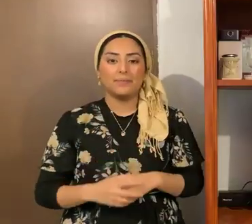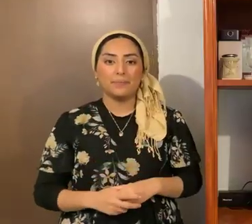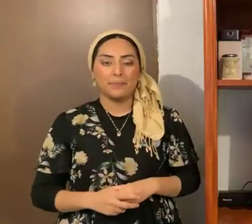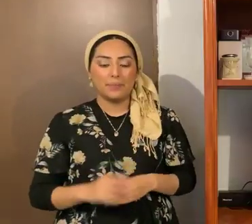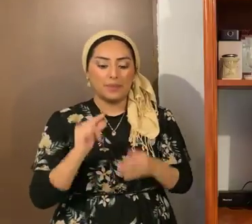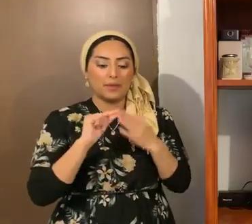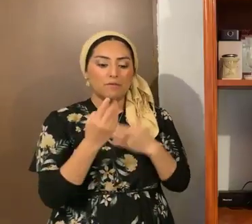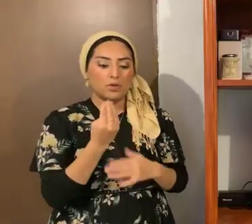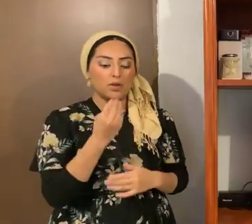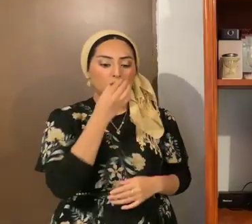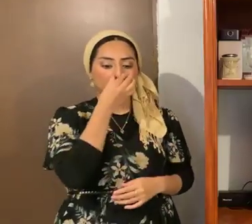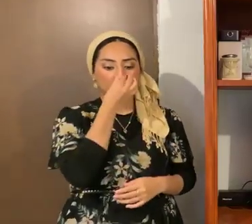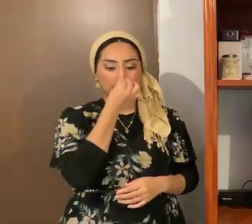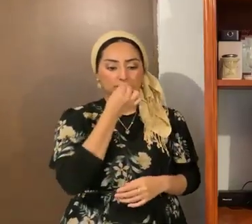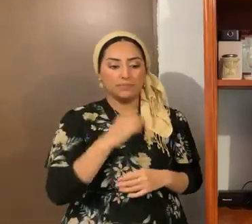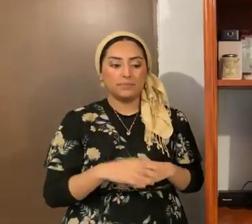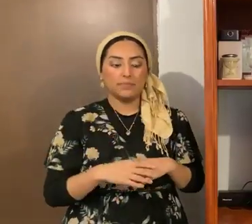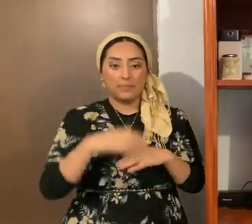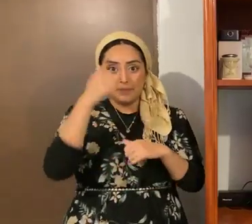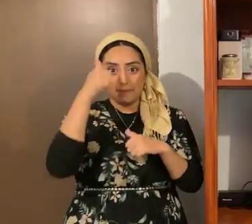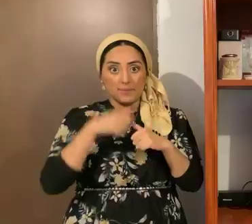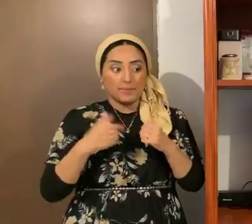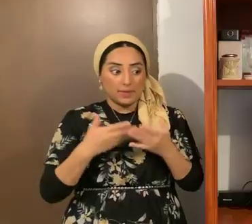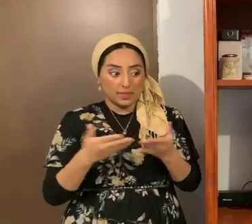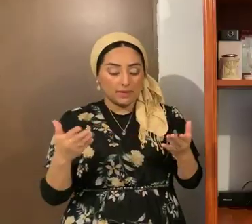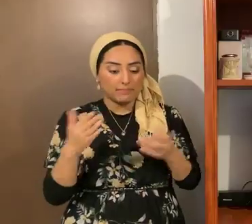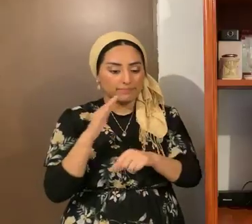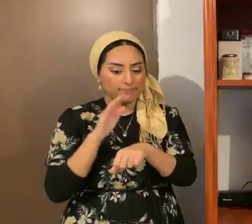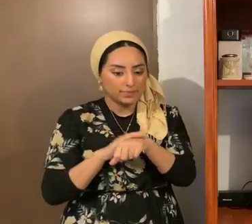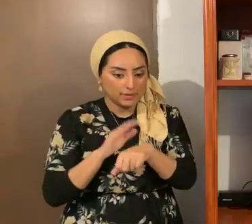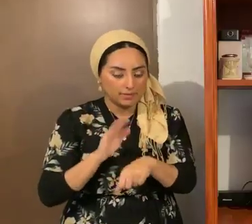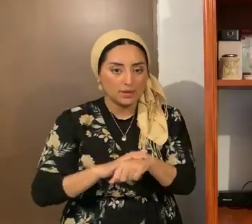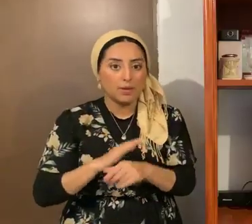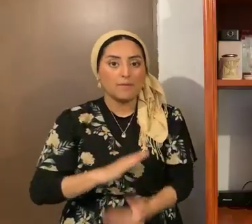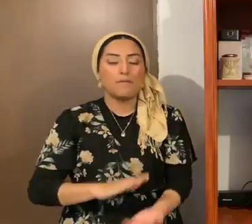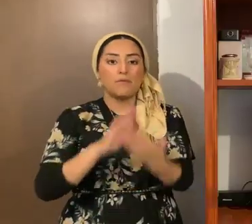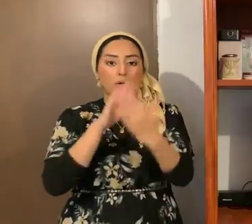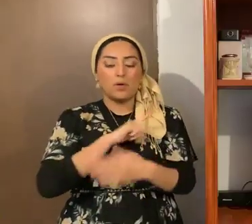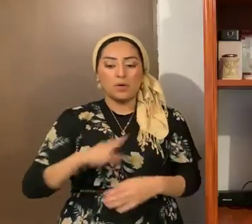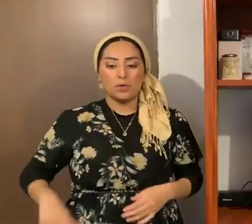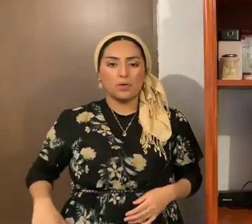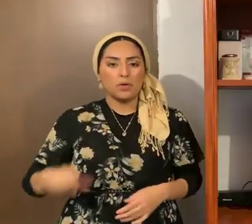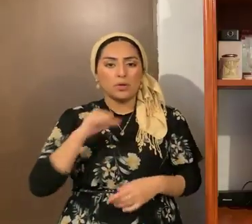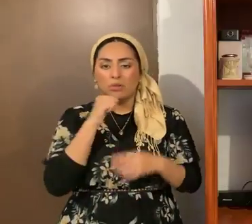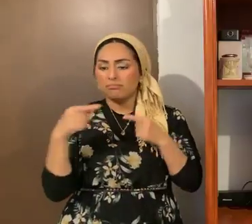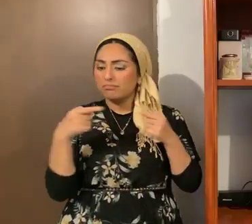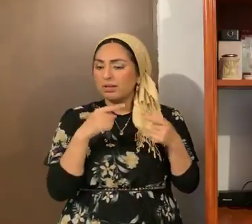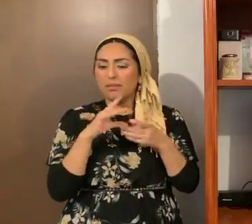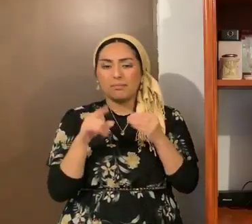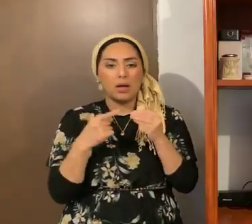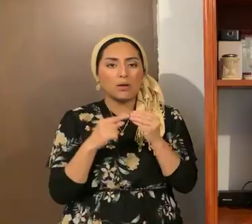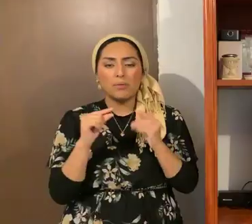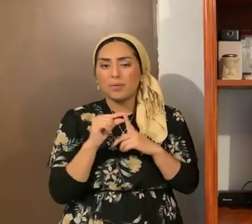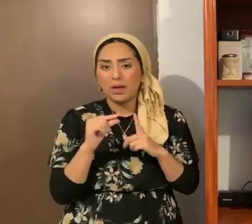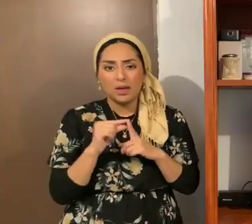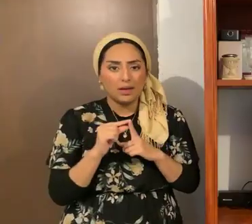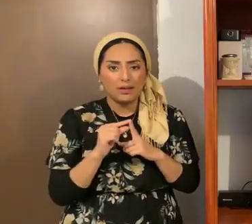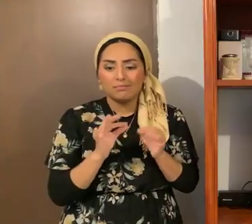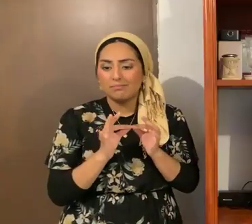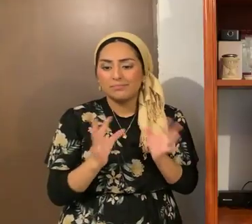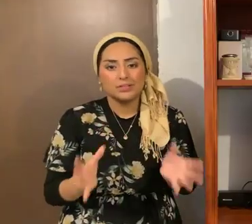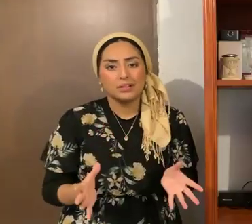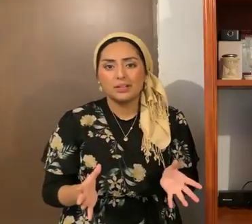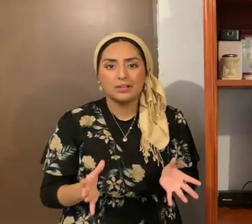O 14. Recuérdales esto, exhortándoles delante del Adón, a que no contiendan sobre palabras, lo cual para nada